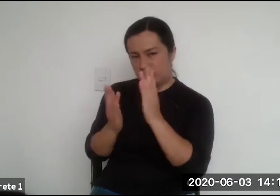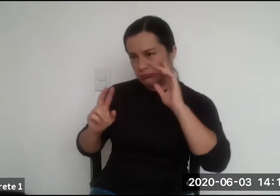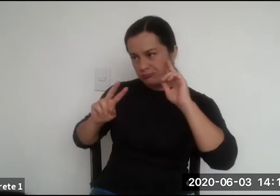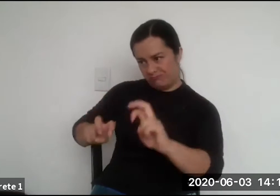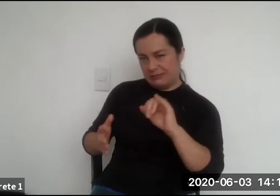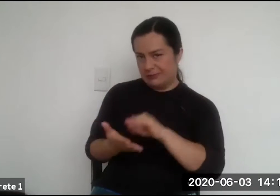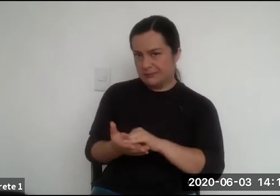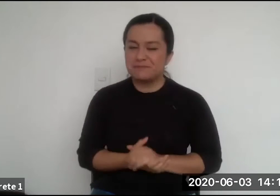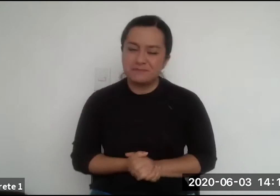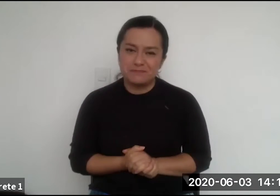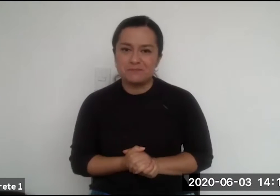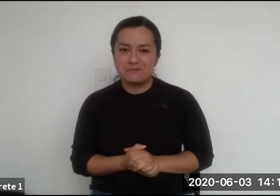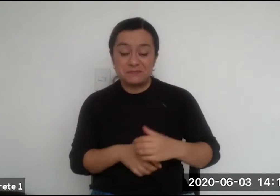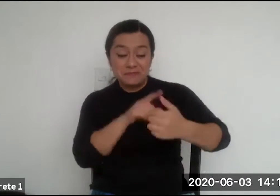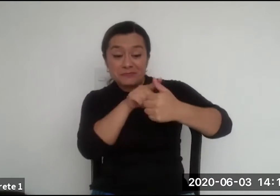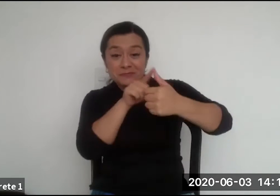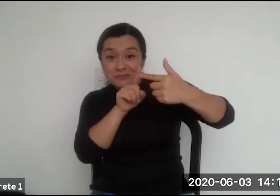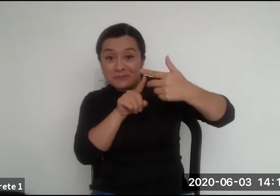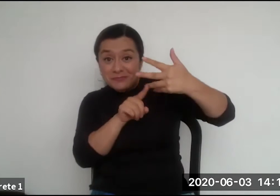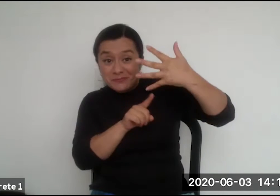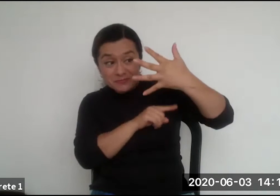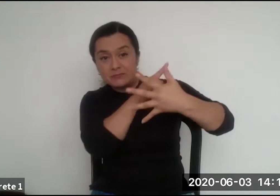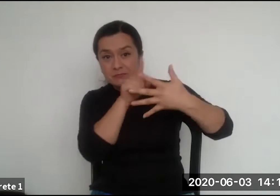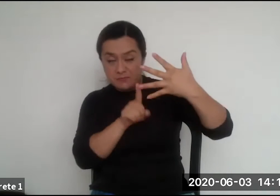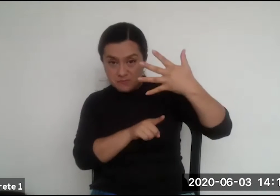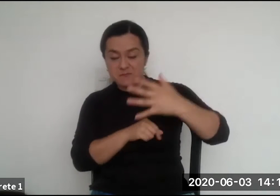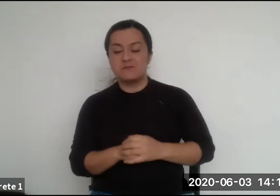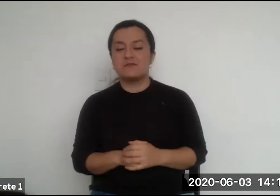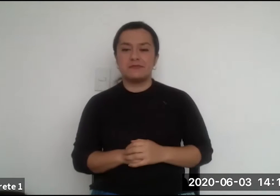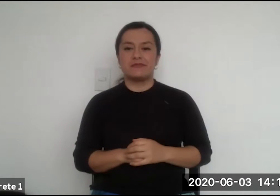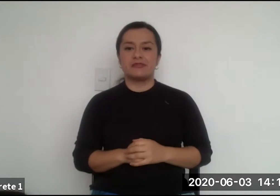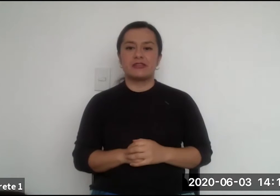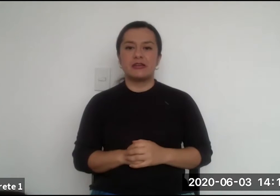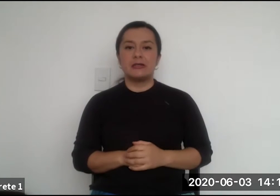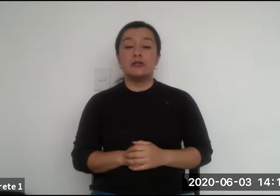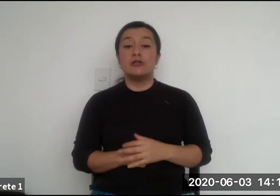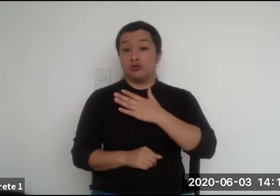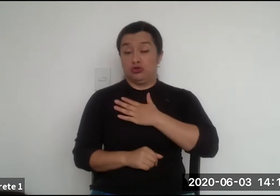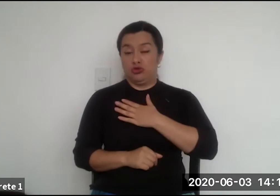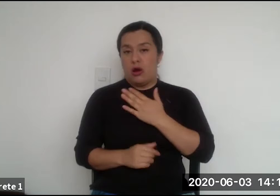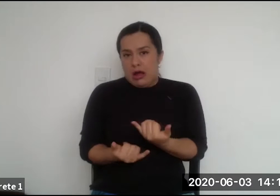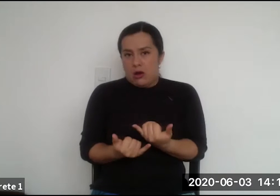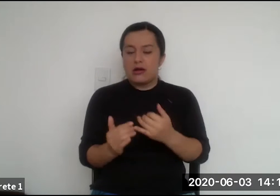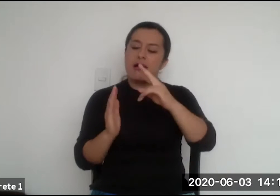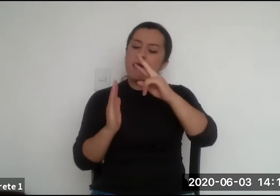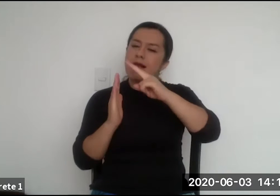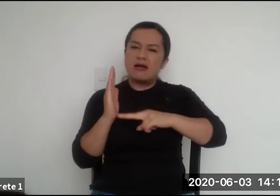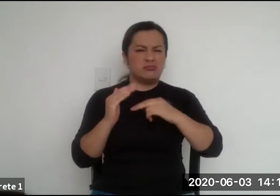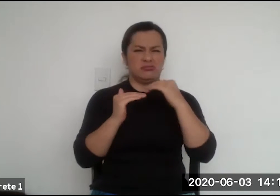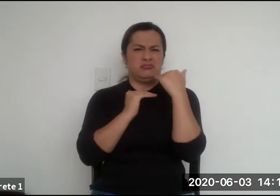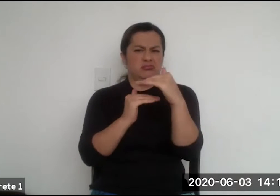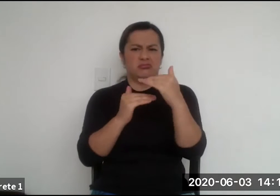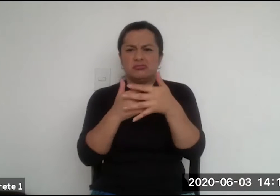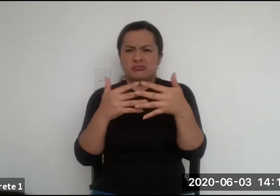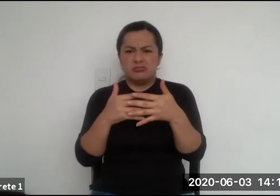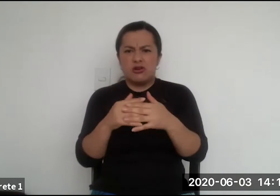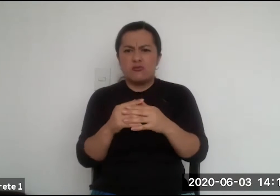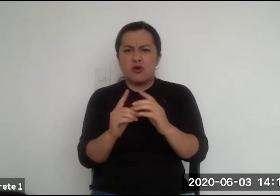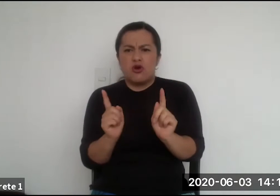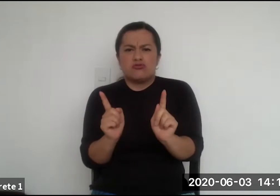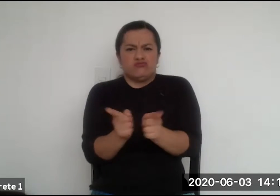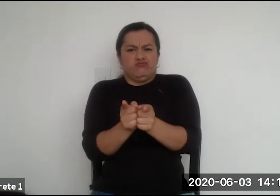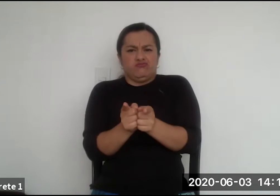Bueno, entonces, como se los plantea ahorita, voy a hacer lectura de un texto muy corto que nos va a servir como